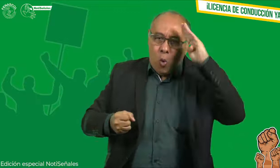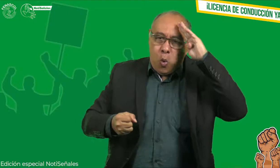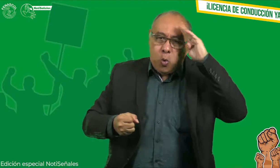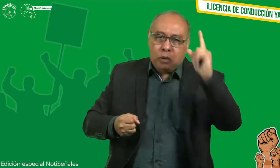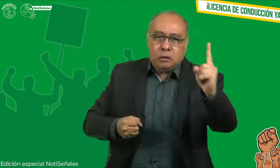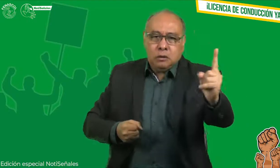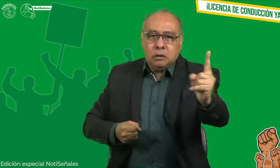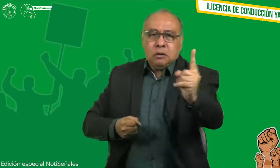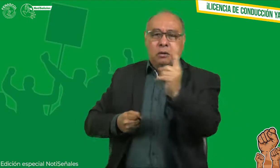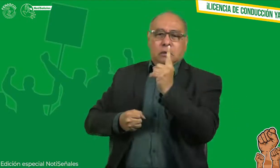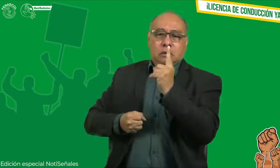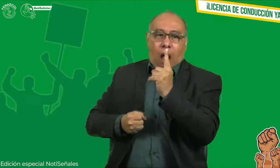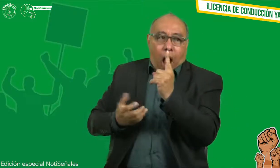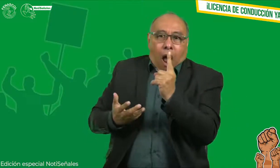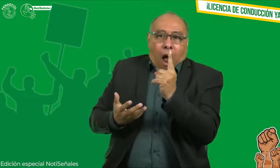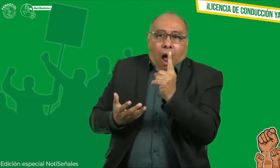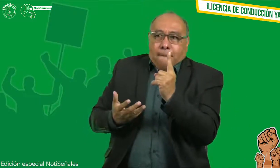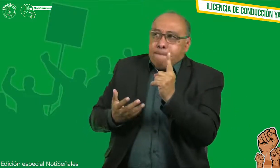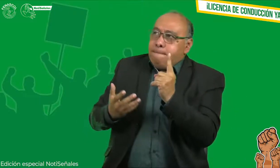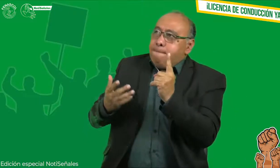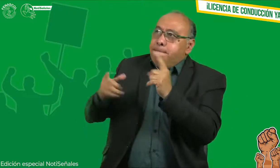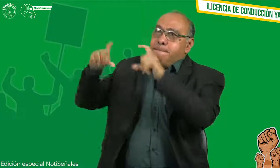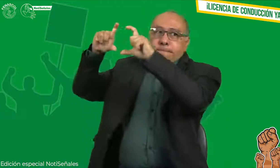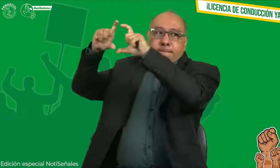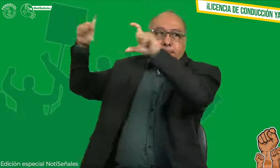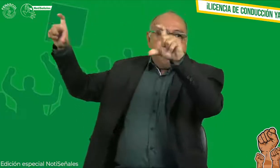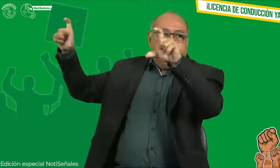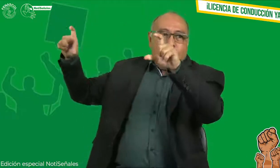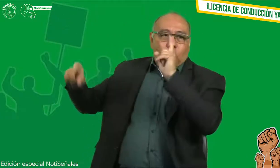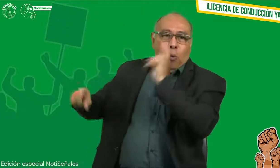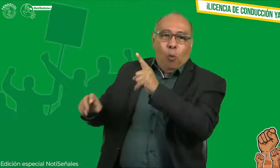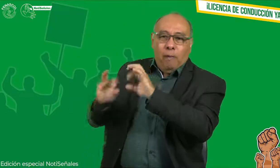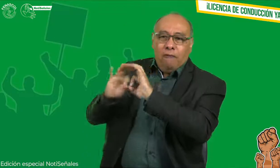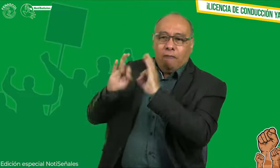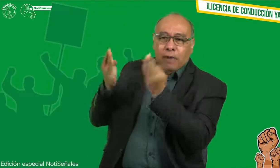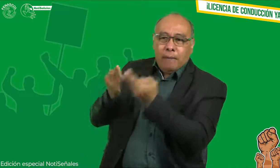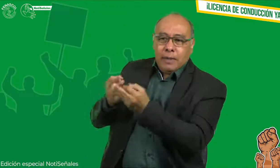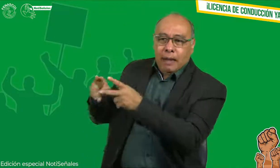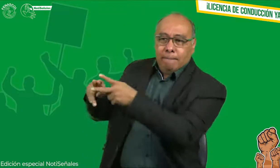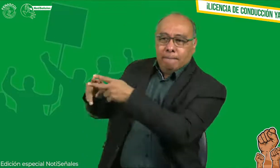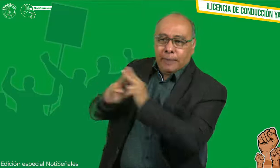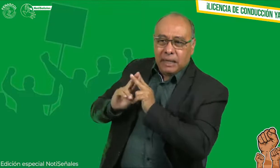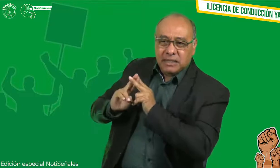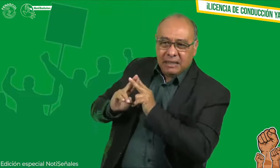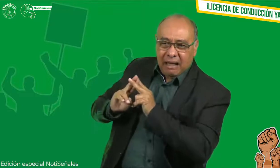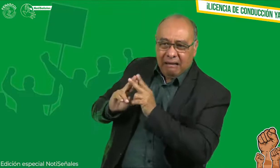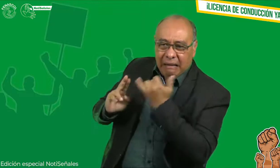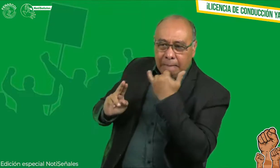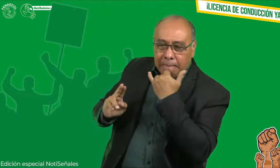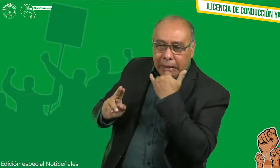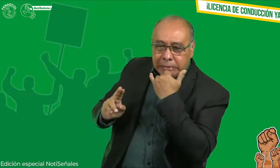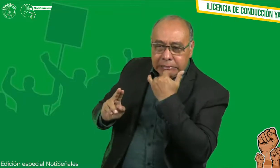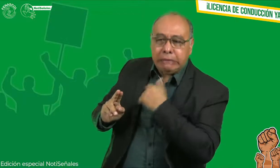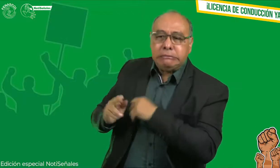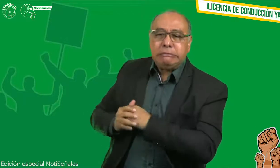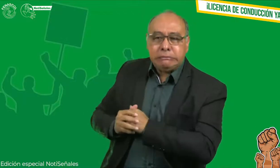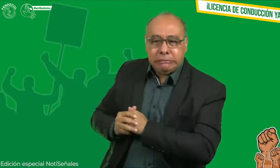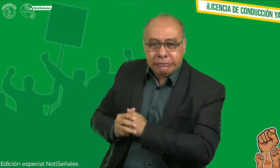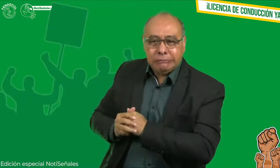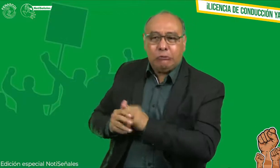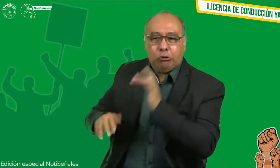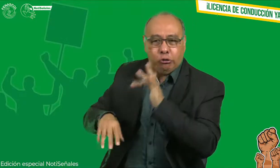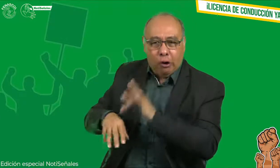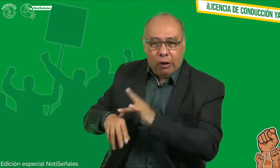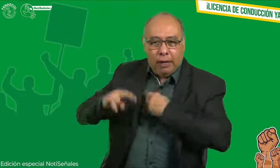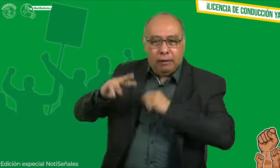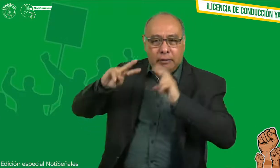las adecuaciones y los espejos. Y se acerca a mí un policía, un agente de tránsito, ¿qué hago